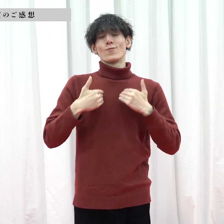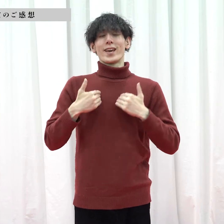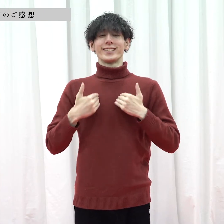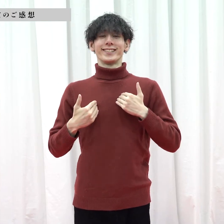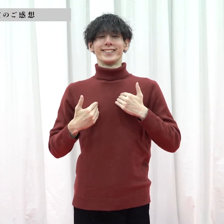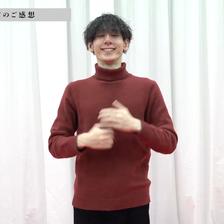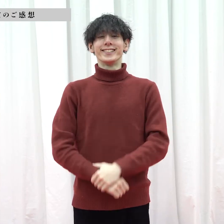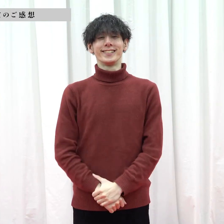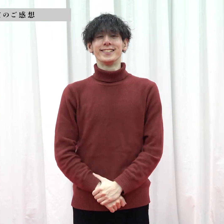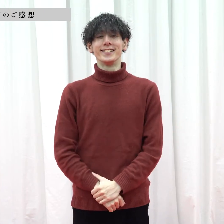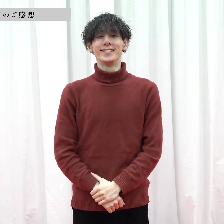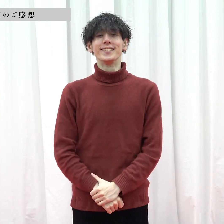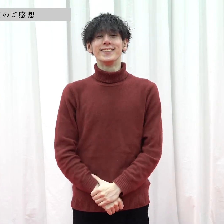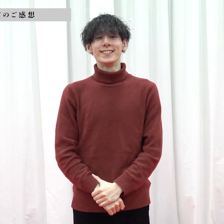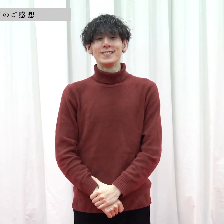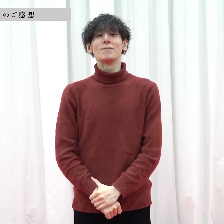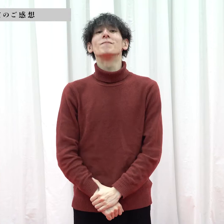ションしてやっていけたのが嬉しかったです。